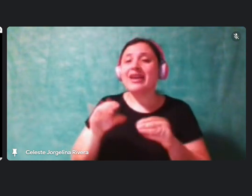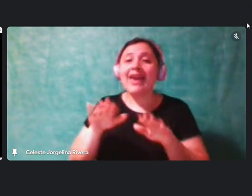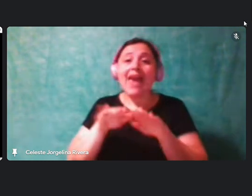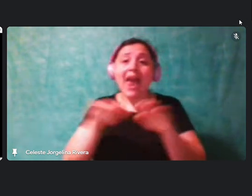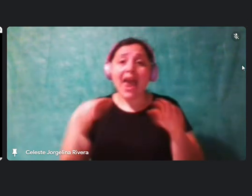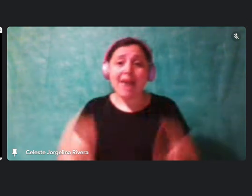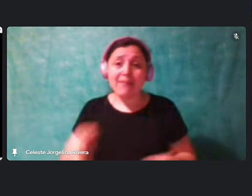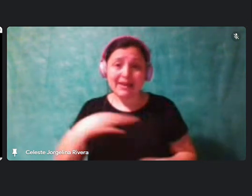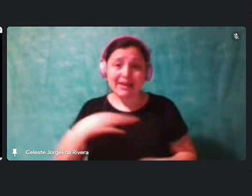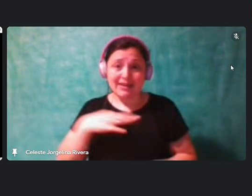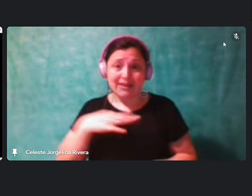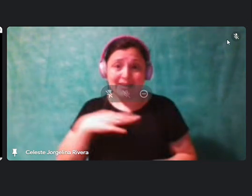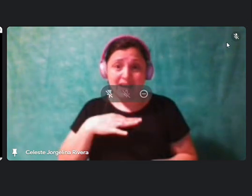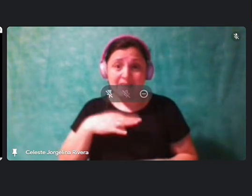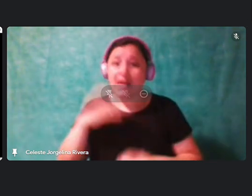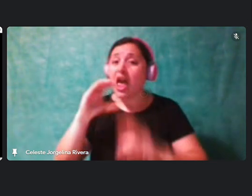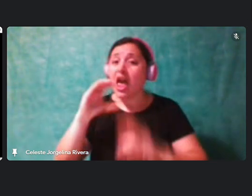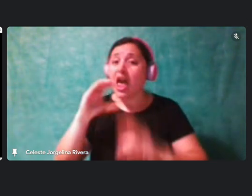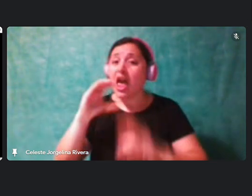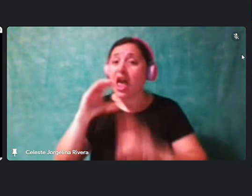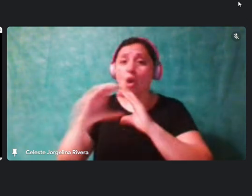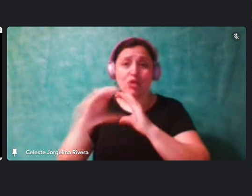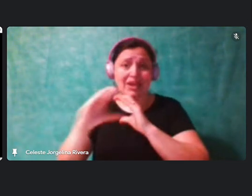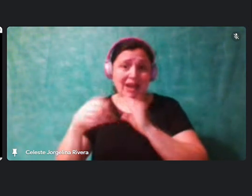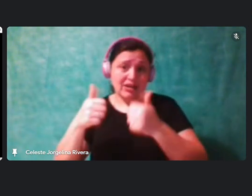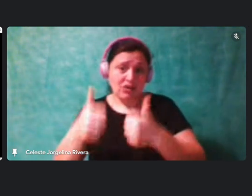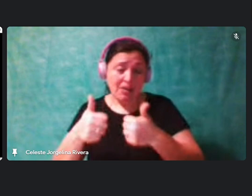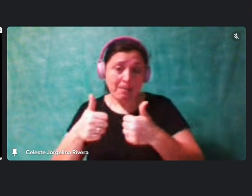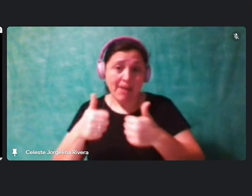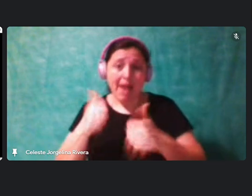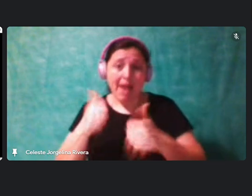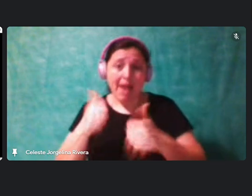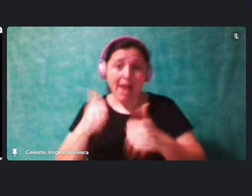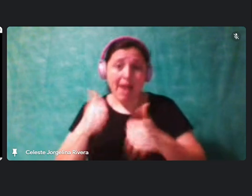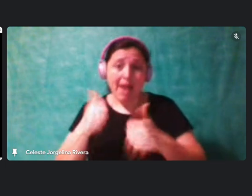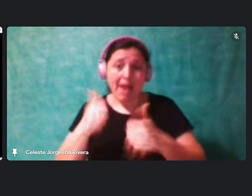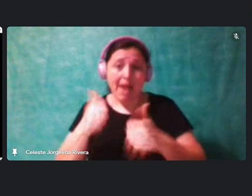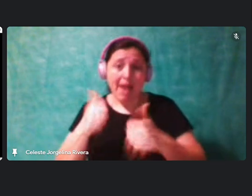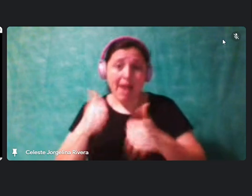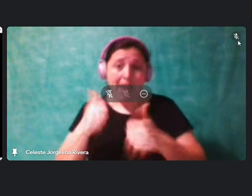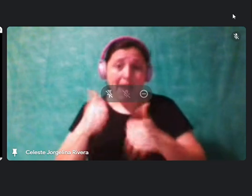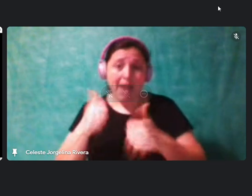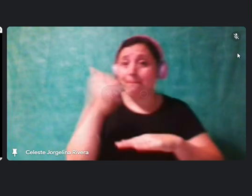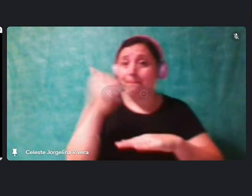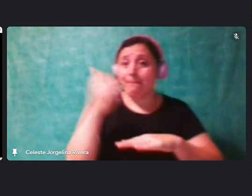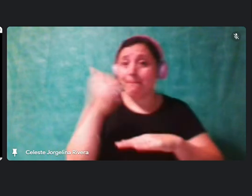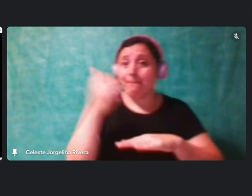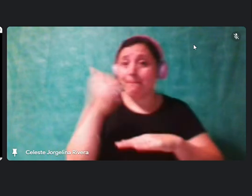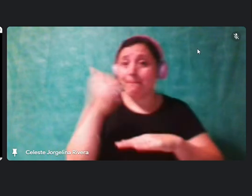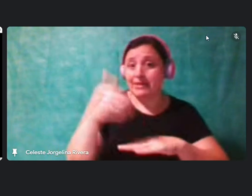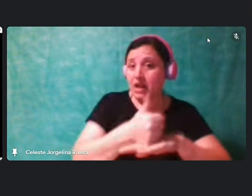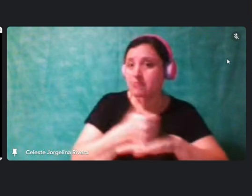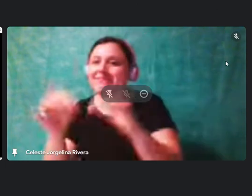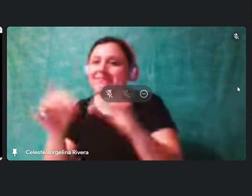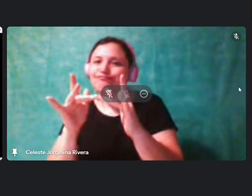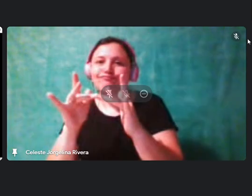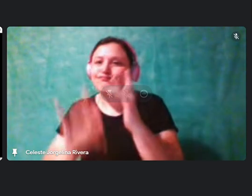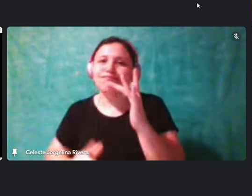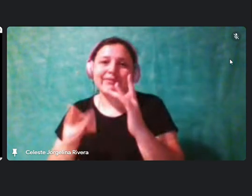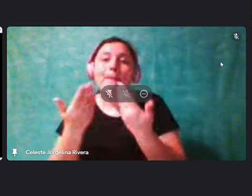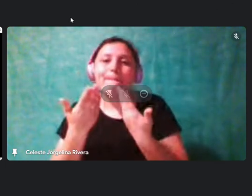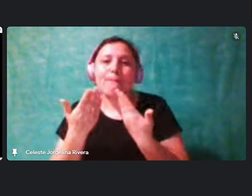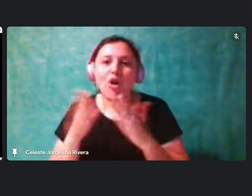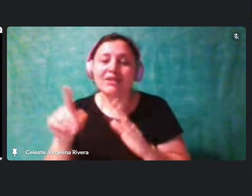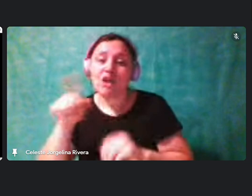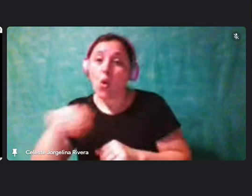comunicación no es fluida, por ahí se cae, hay un montón de situaciones que hace que le sume nervios, y también